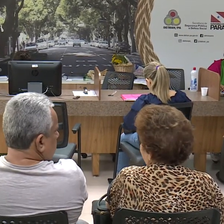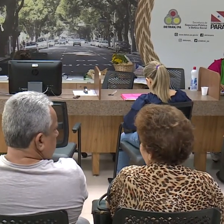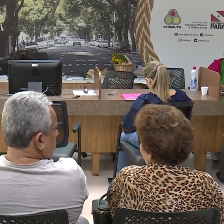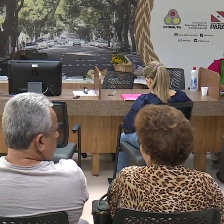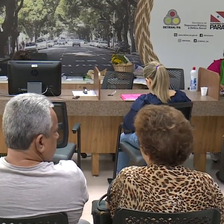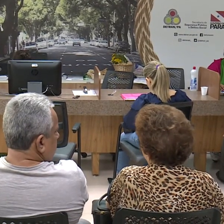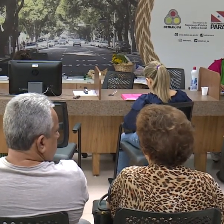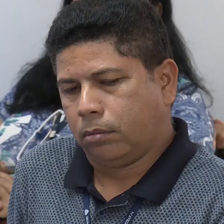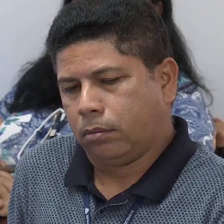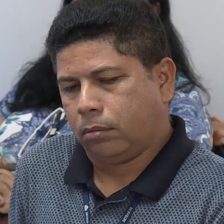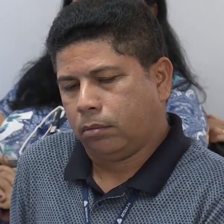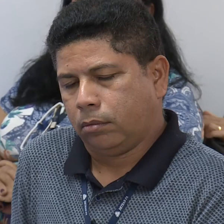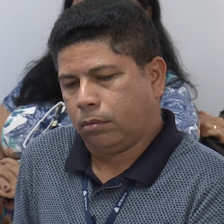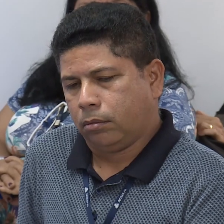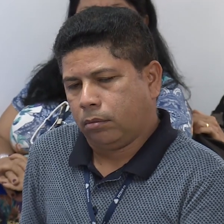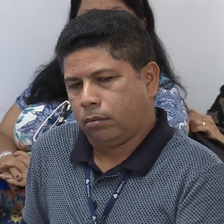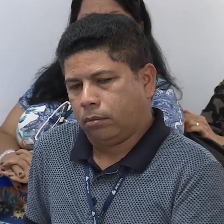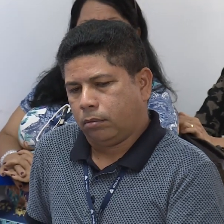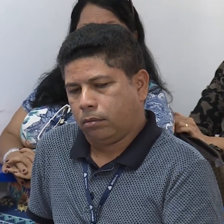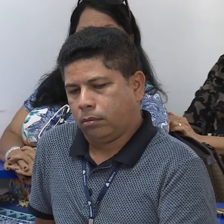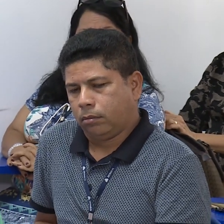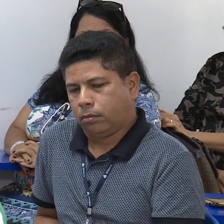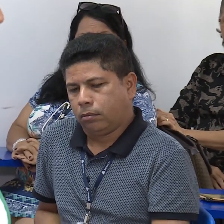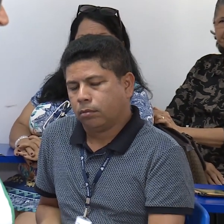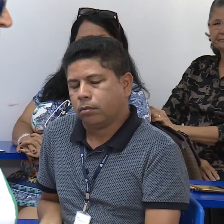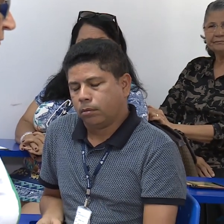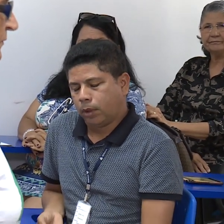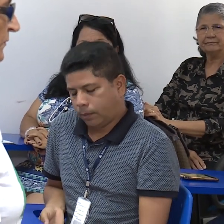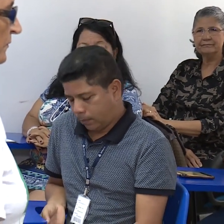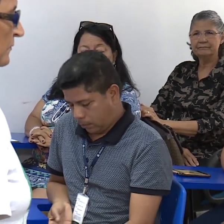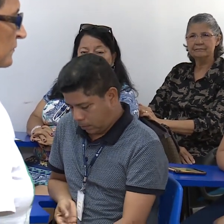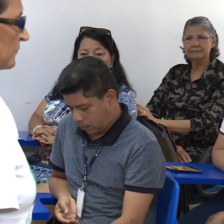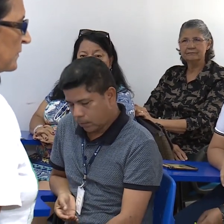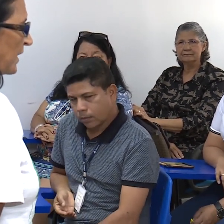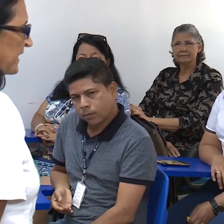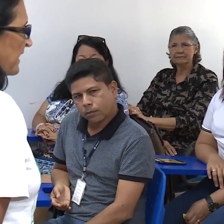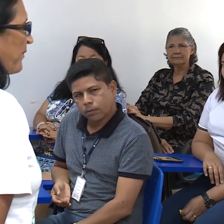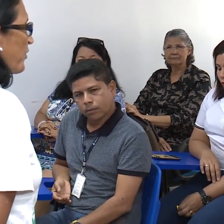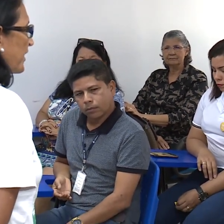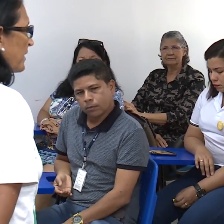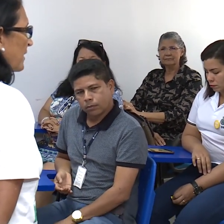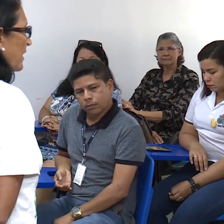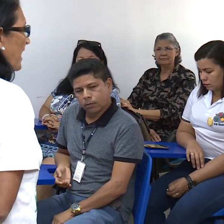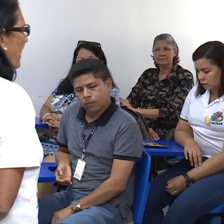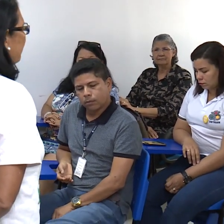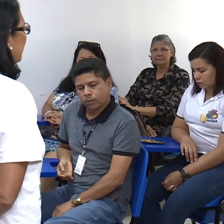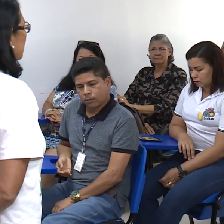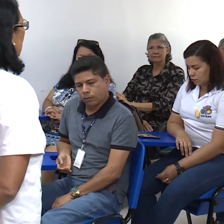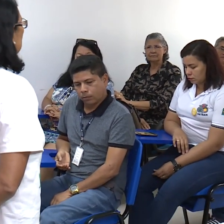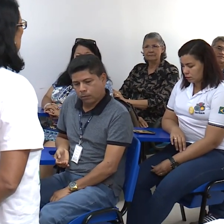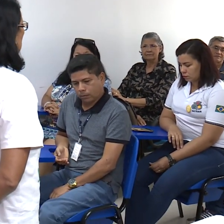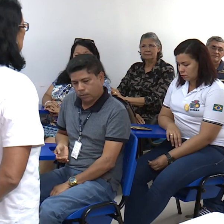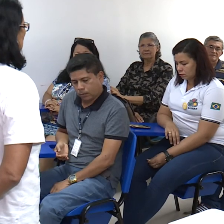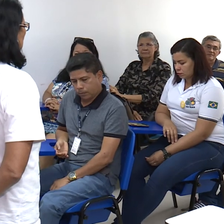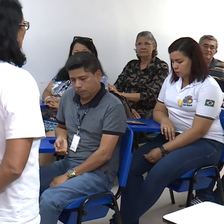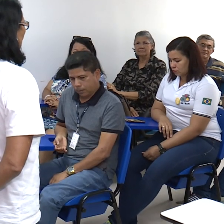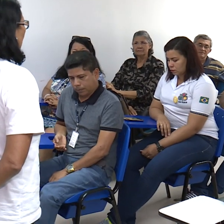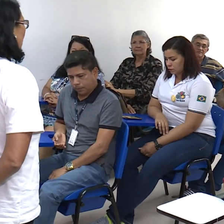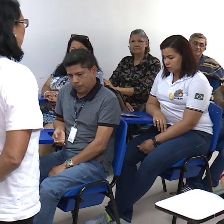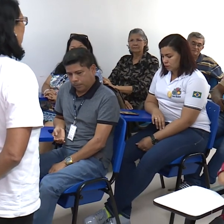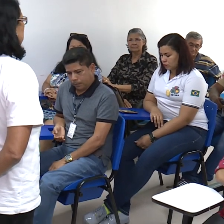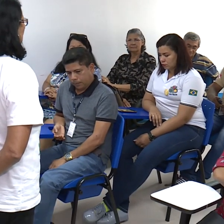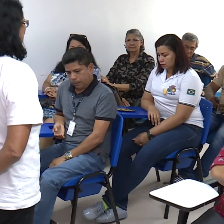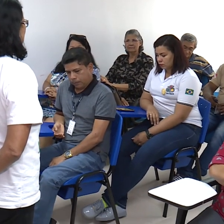condutor no curso. Outra coisa importante é que essa reciclagem seja realizada em um local cadastrado no